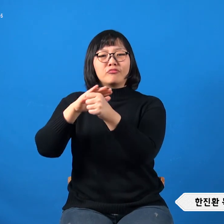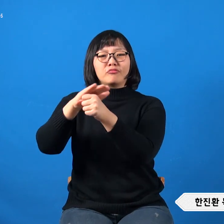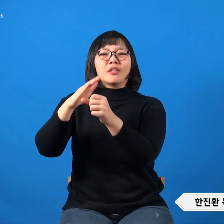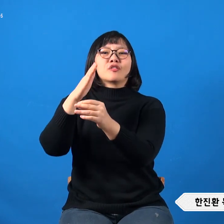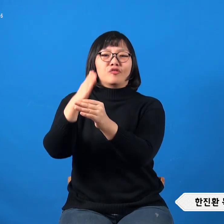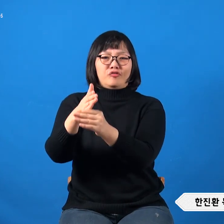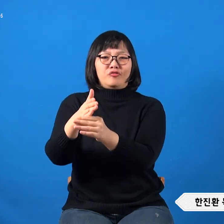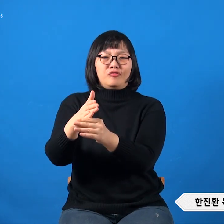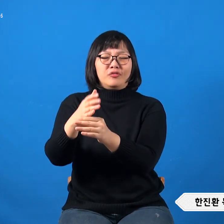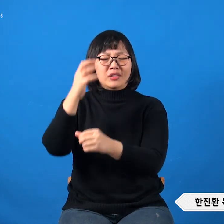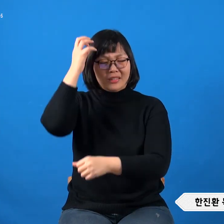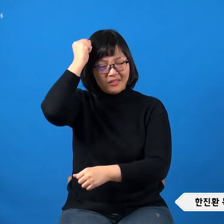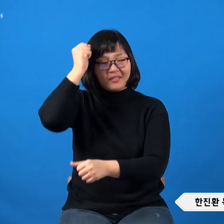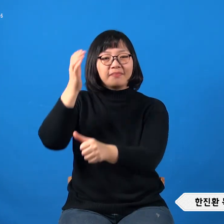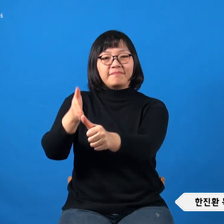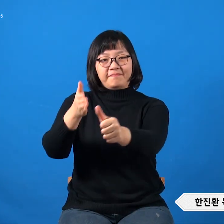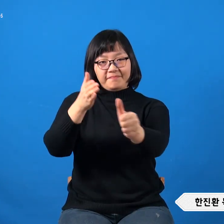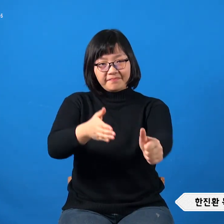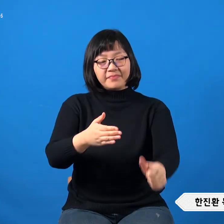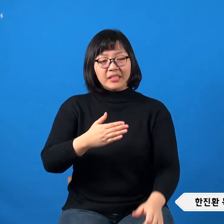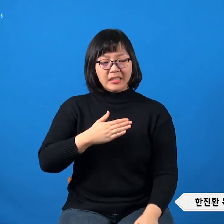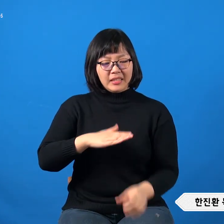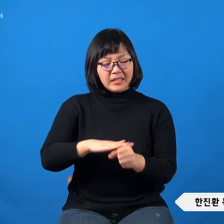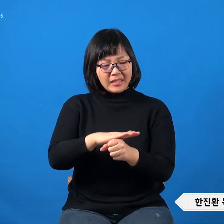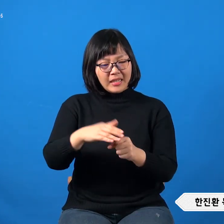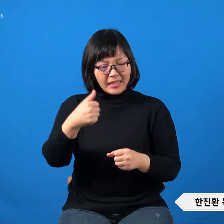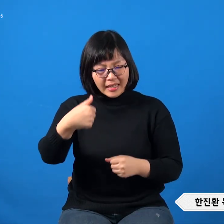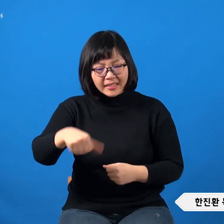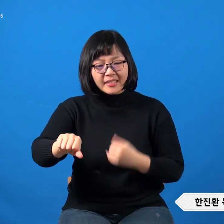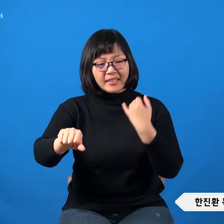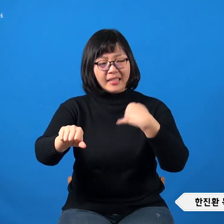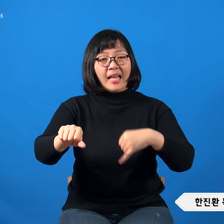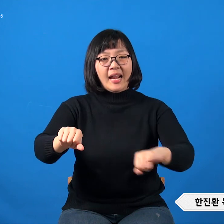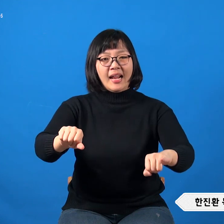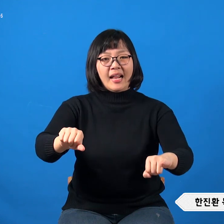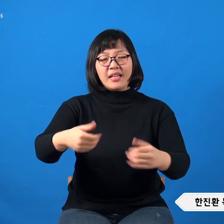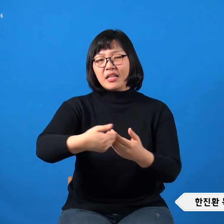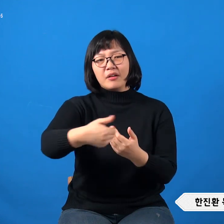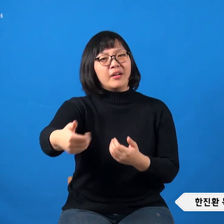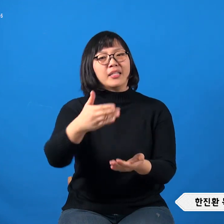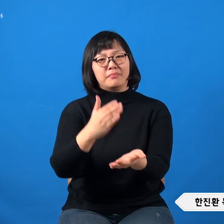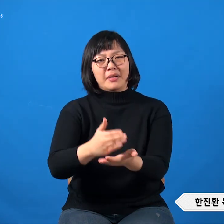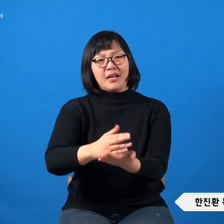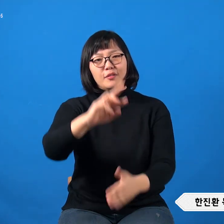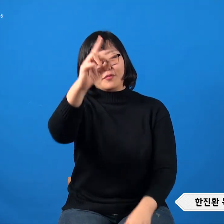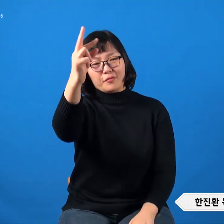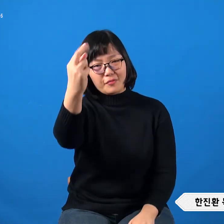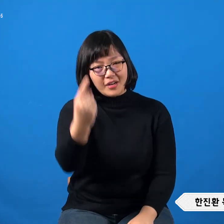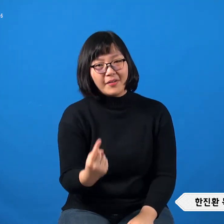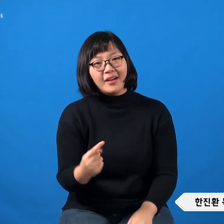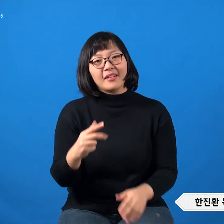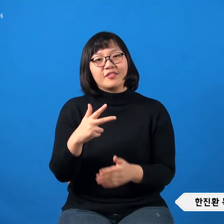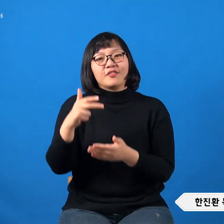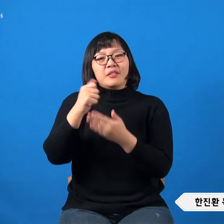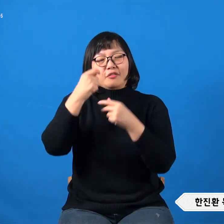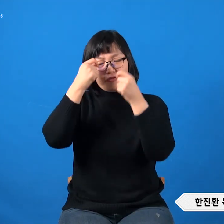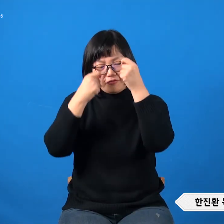여러분 아십시오. 사랑하는 내 아들아, 내 딸아, 돌아오라. 주님이 울고